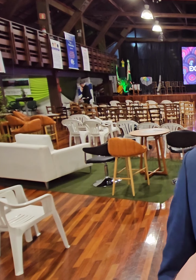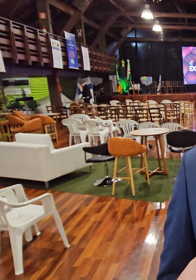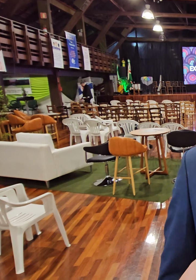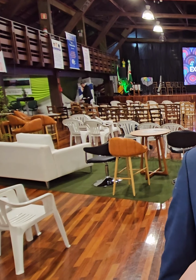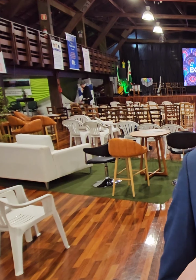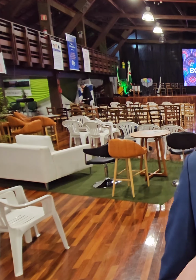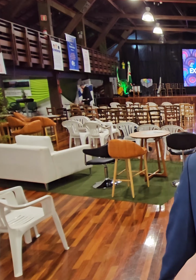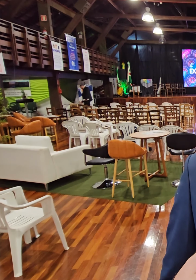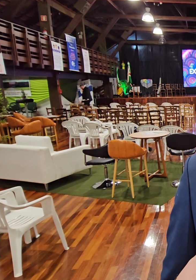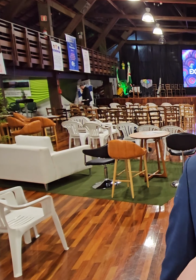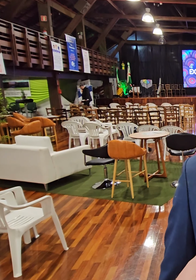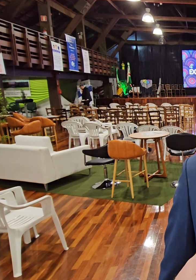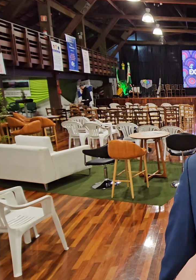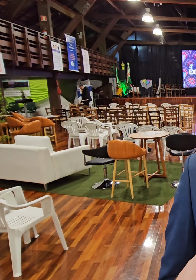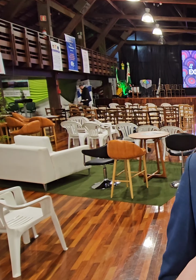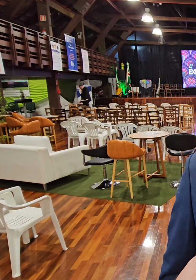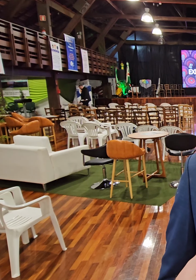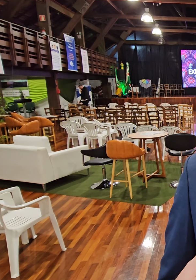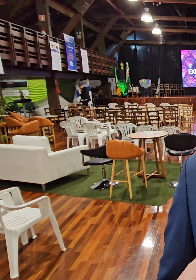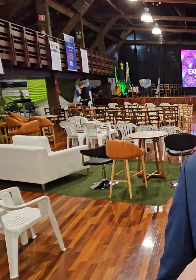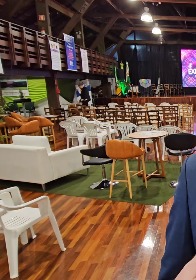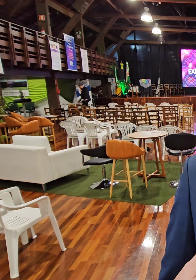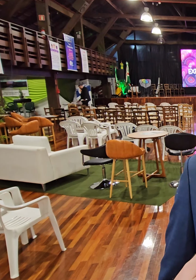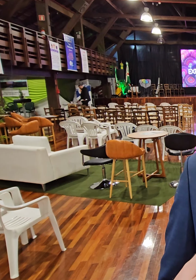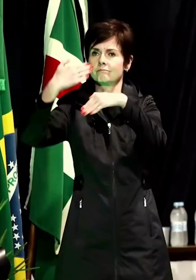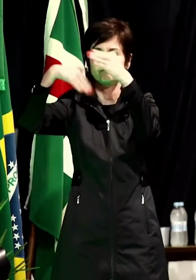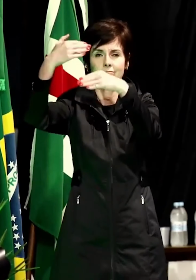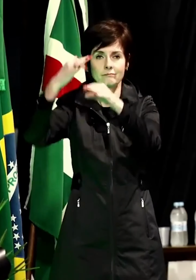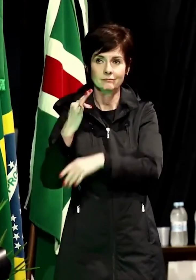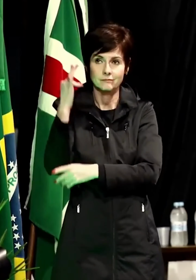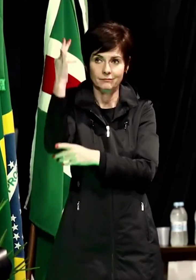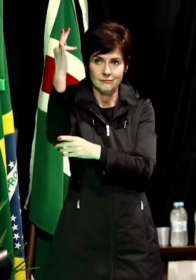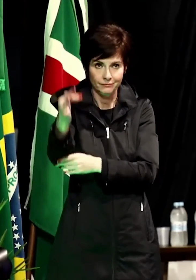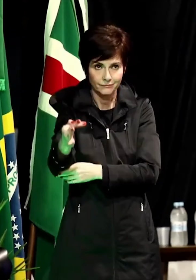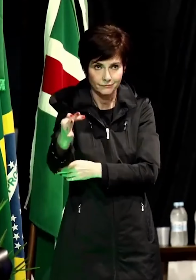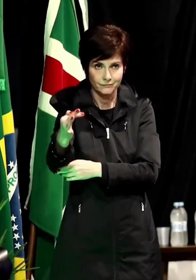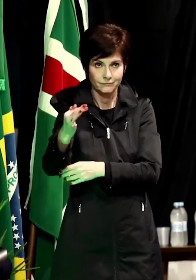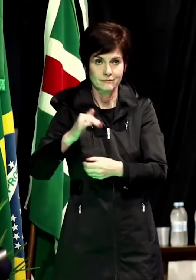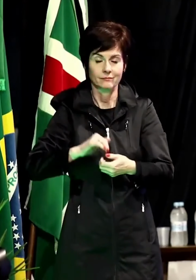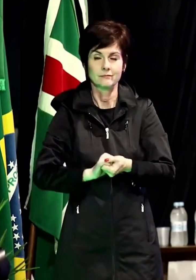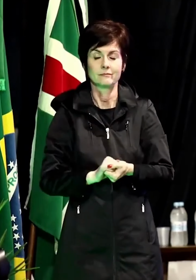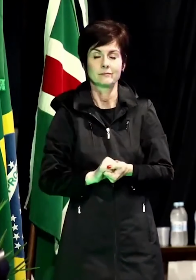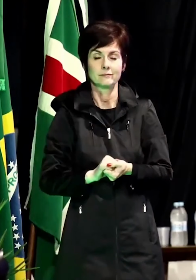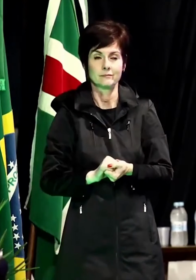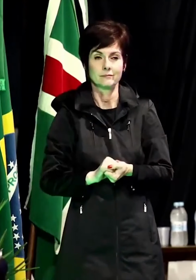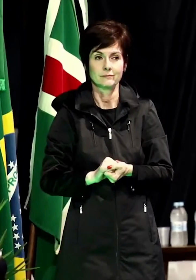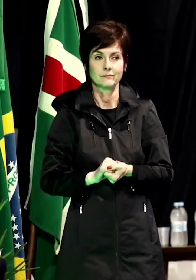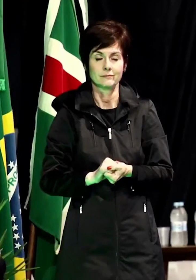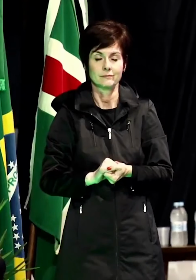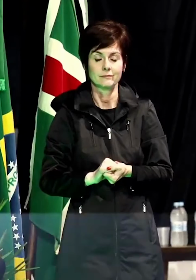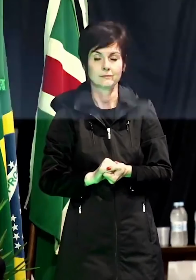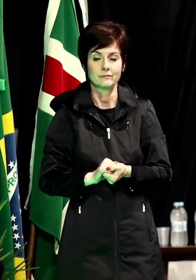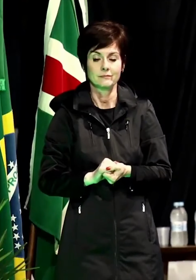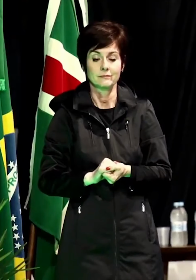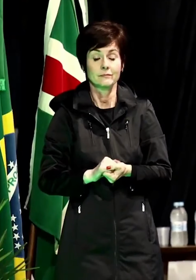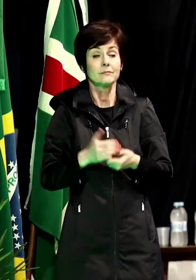assim, pequenos empreendedores que estão desenvolvendo produtos, empresas já empreendendo desde pequeno, startups, tudo voltado à